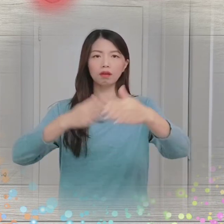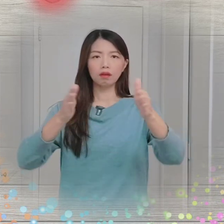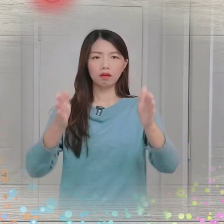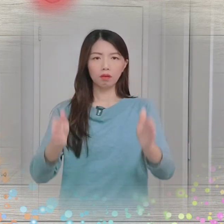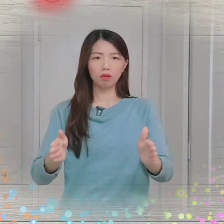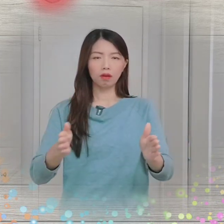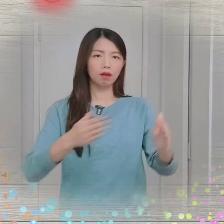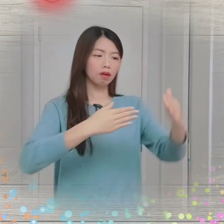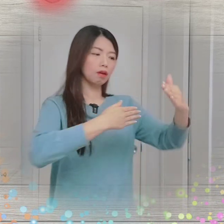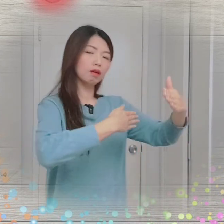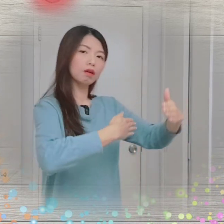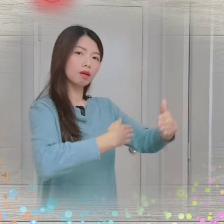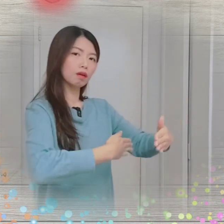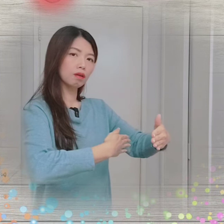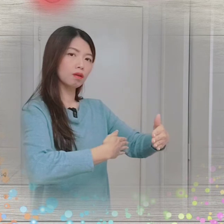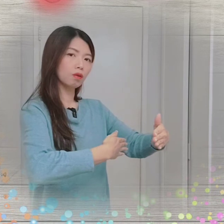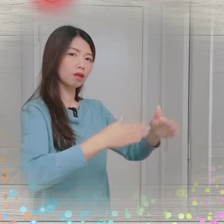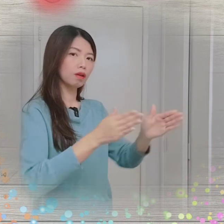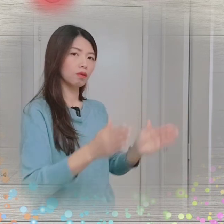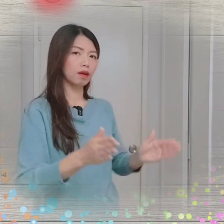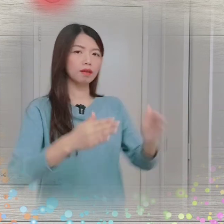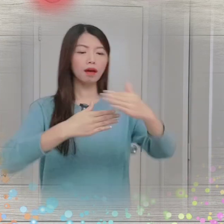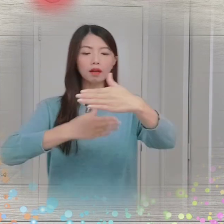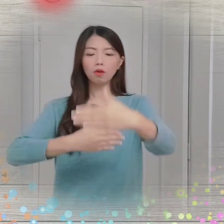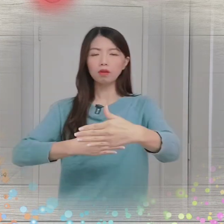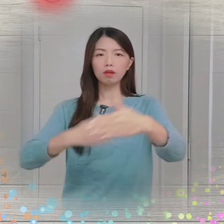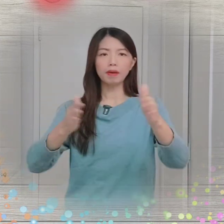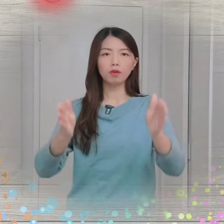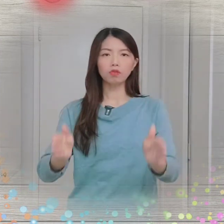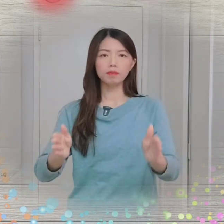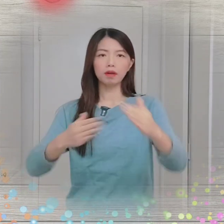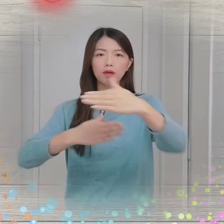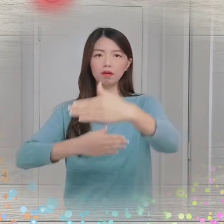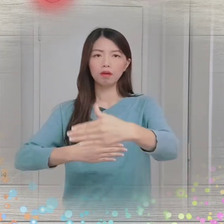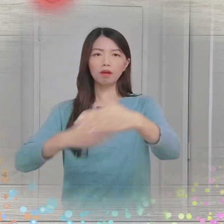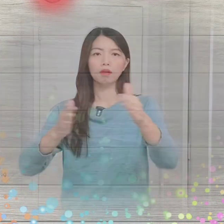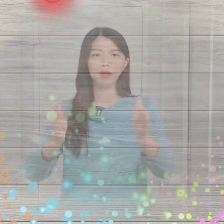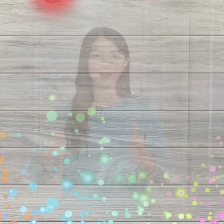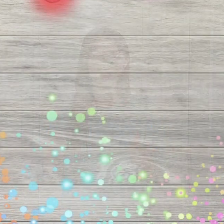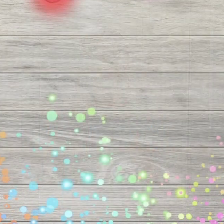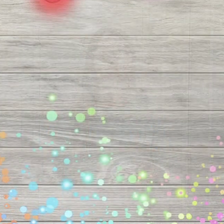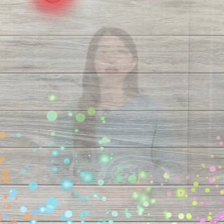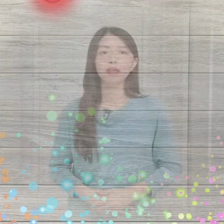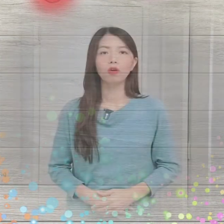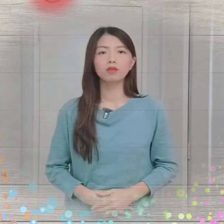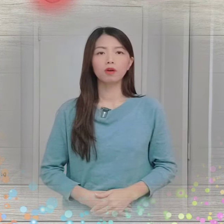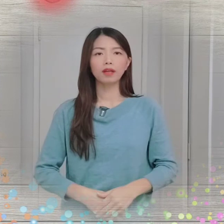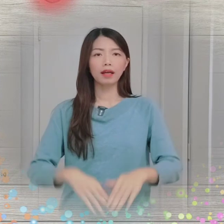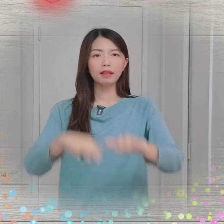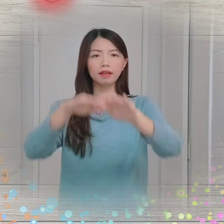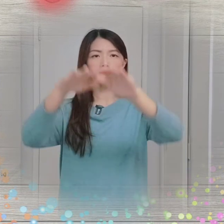이렇게 이렇게 이렇게 사각형을 이렇게 만들어주시면 돼요. 상자 다